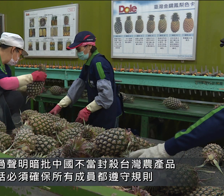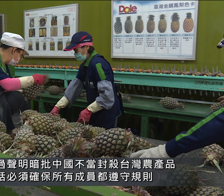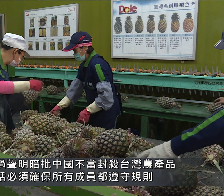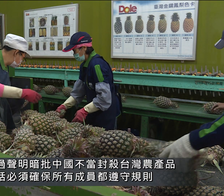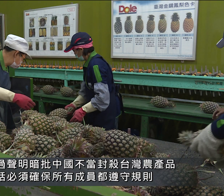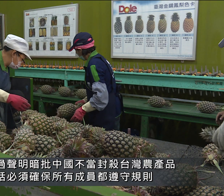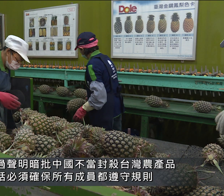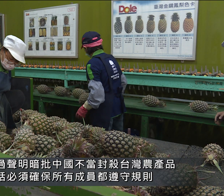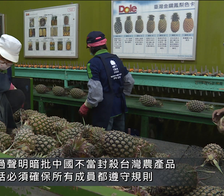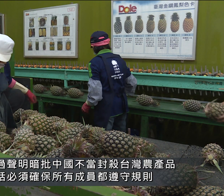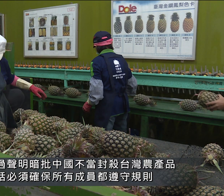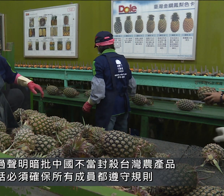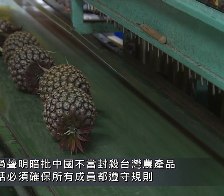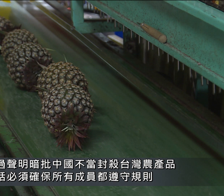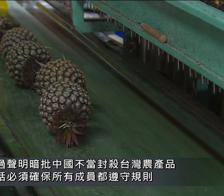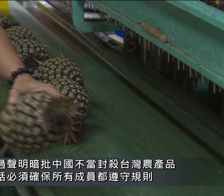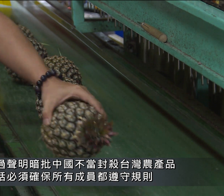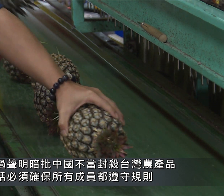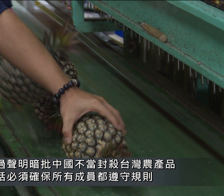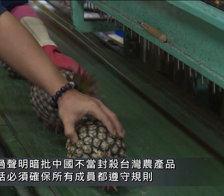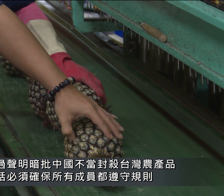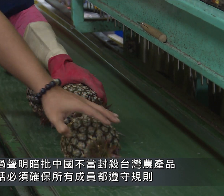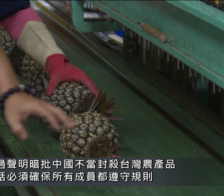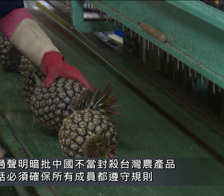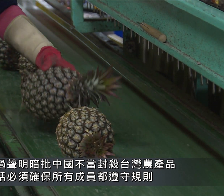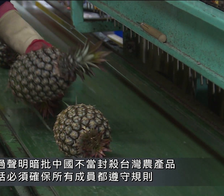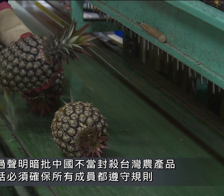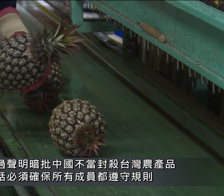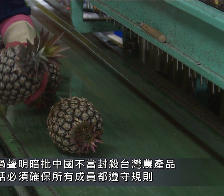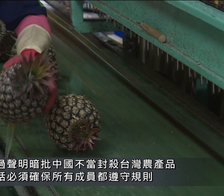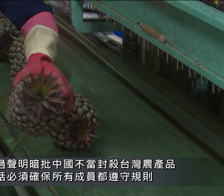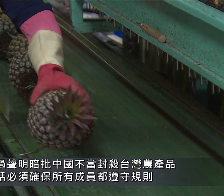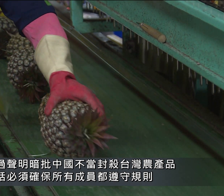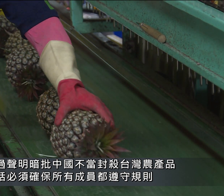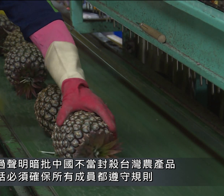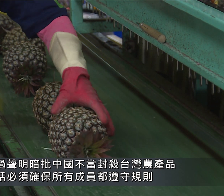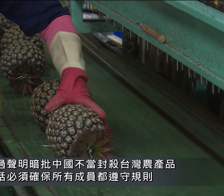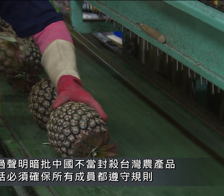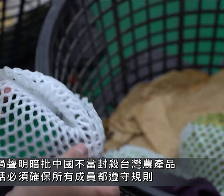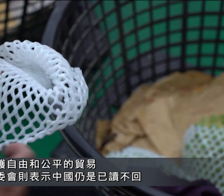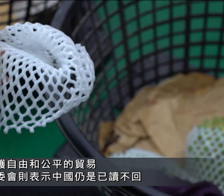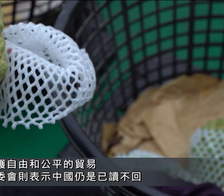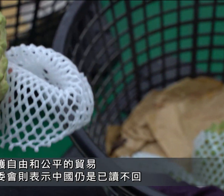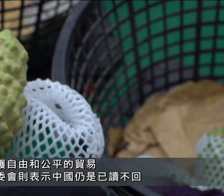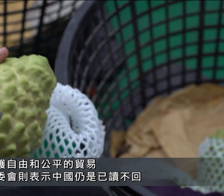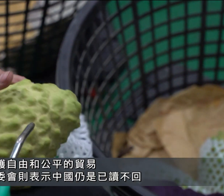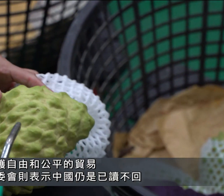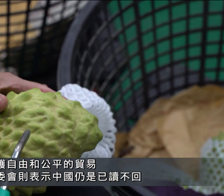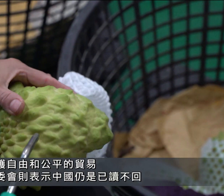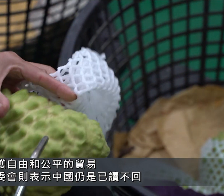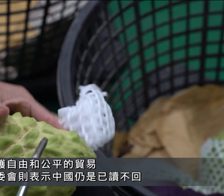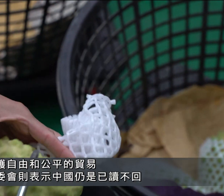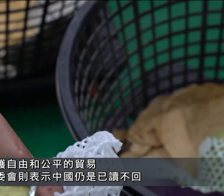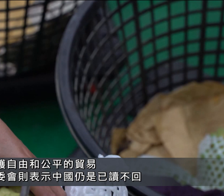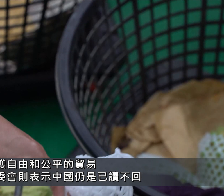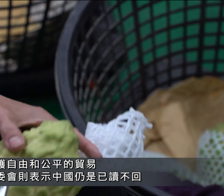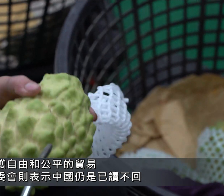中国不当封杀台湾农产品，喊话必须确保所有成员都遵守规则，维护自由和公平的贸易。农委会则